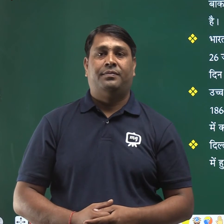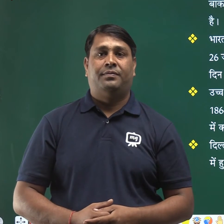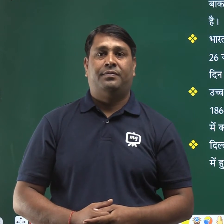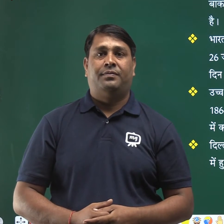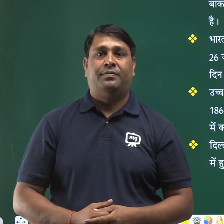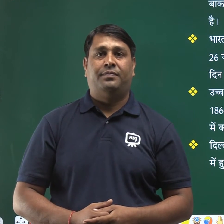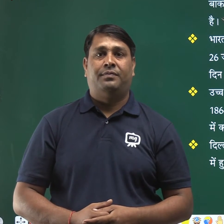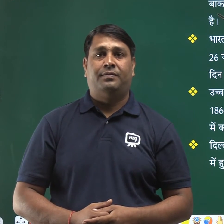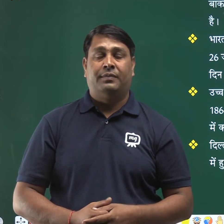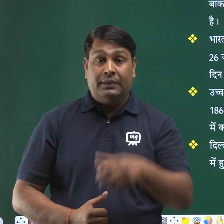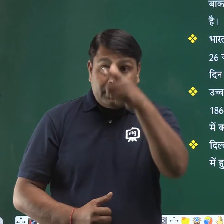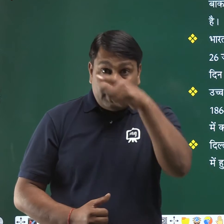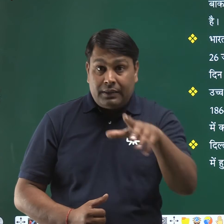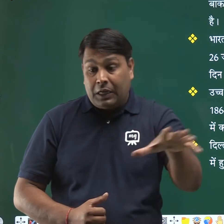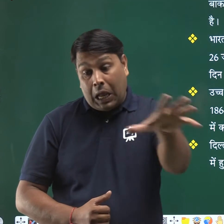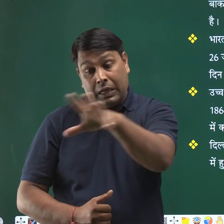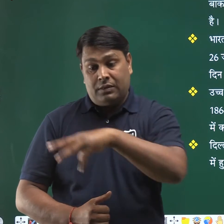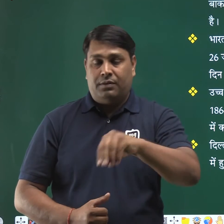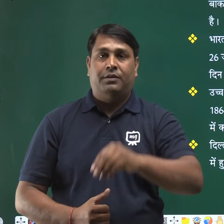देश के बाकी सारी